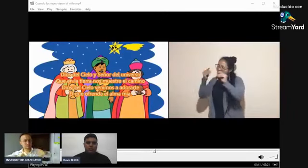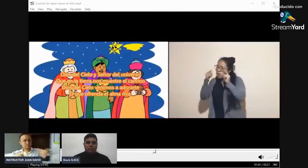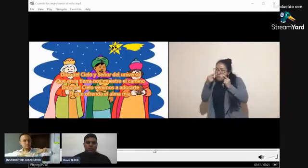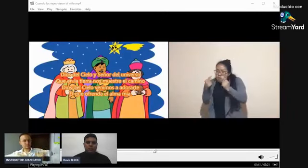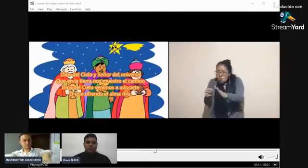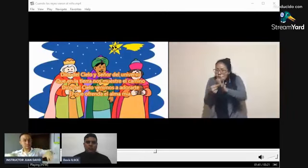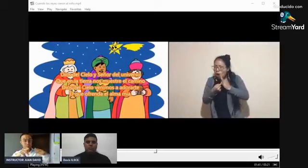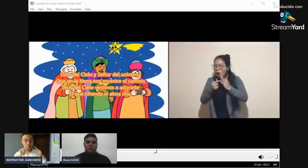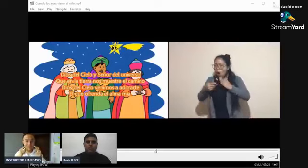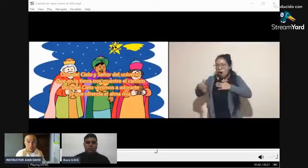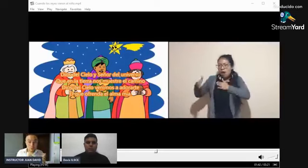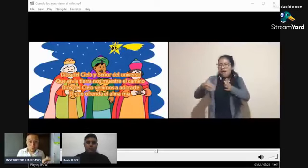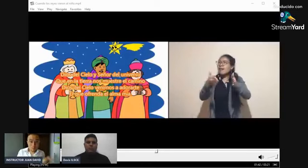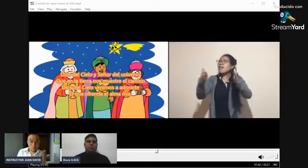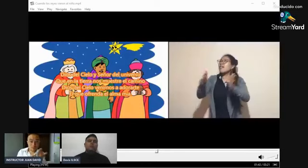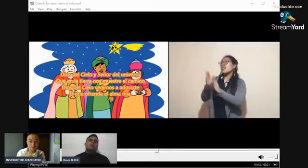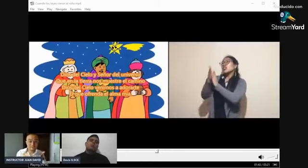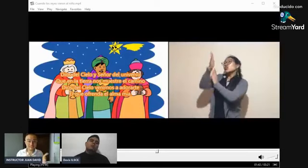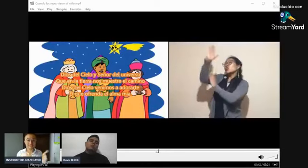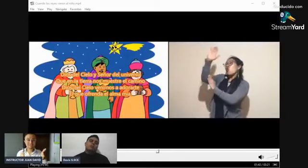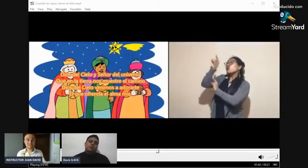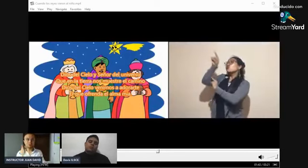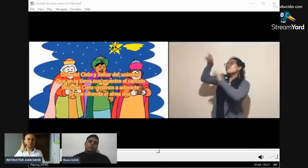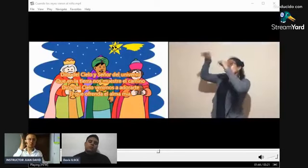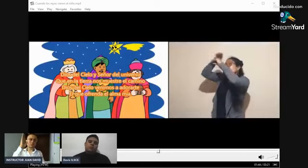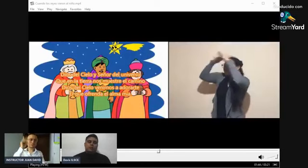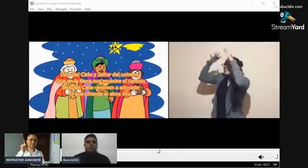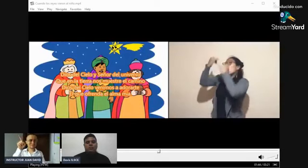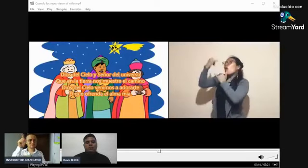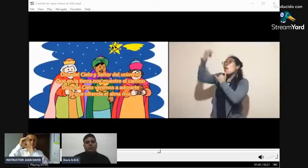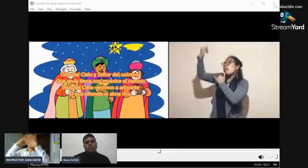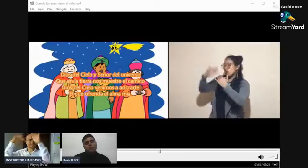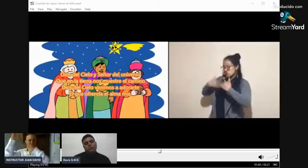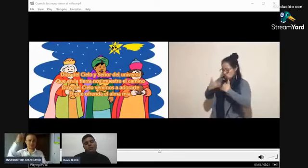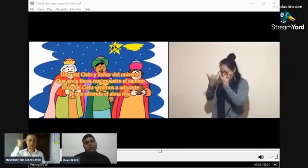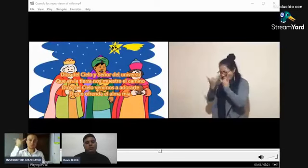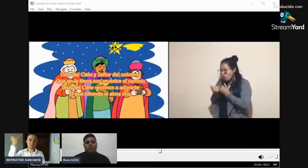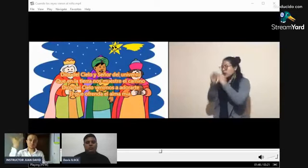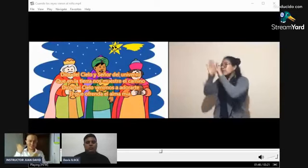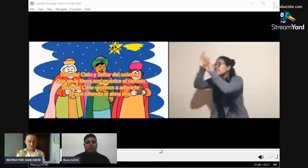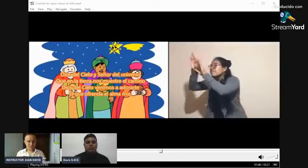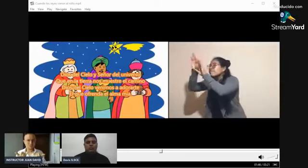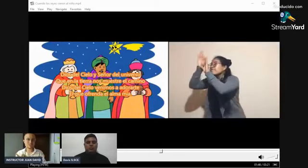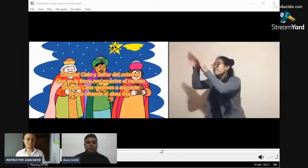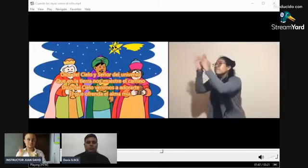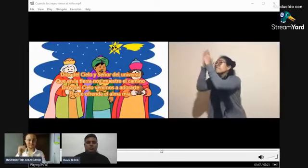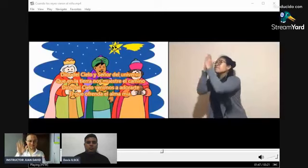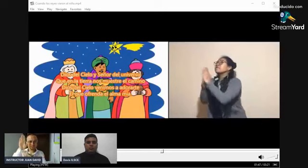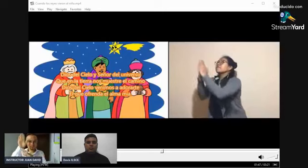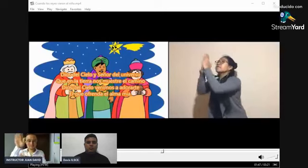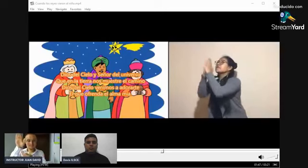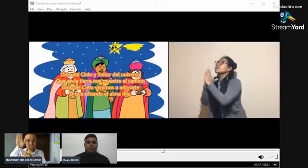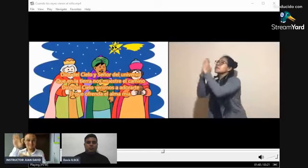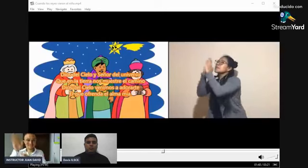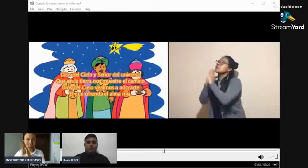el camino. Dios del cielo, venimos a adorarte, el que ofrenda el